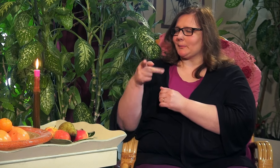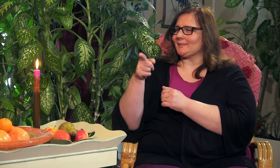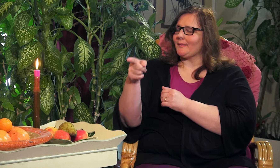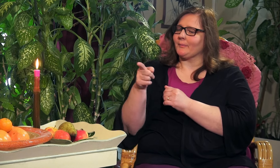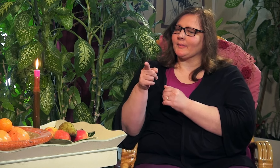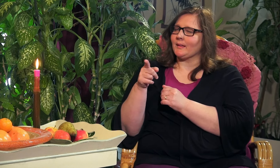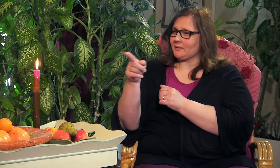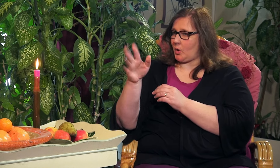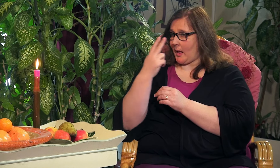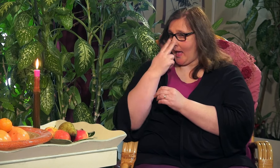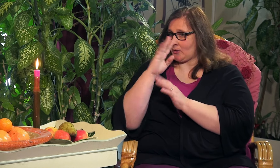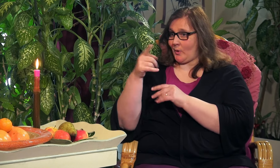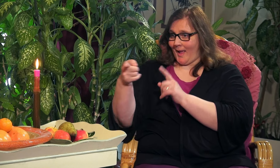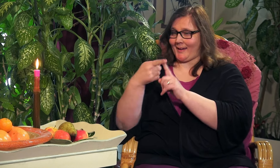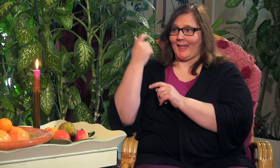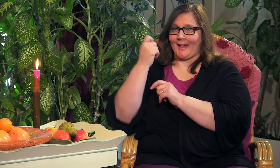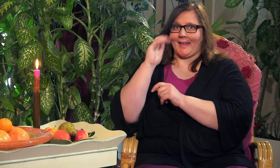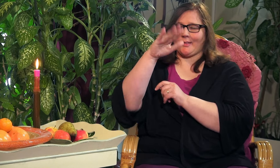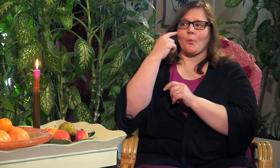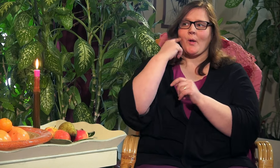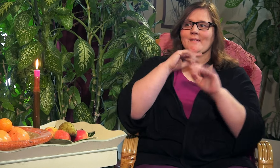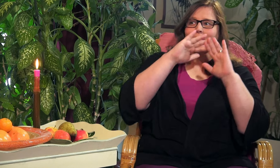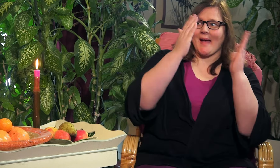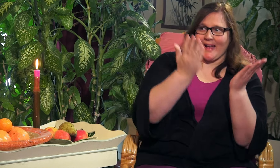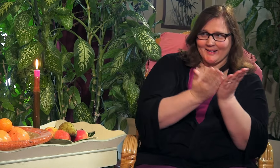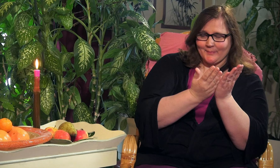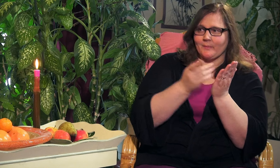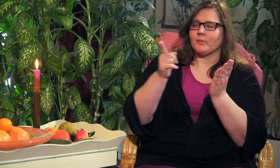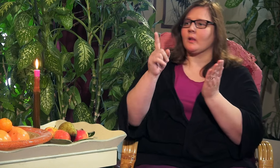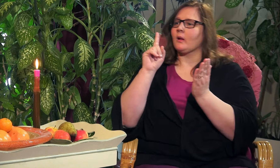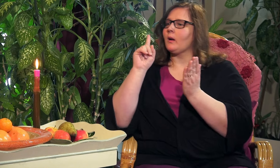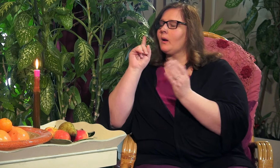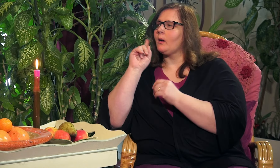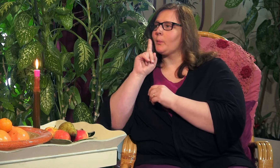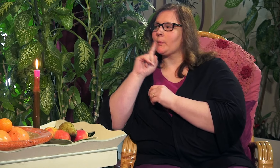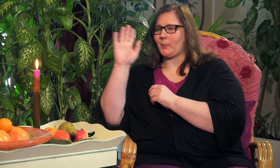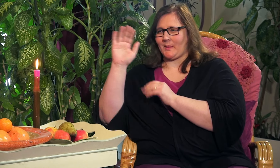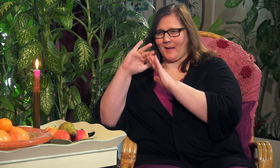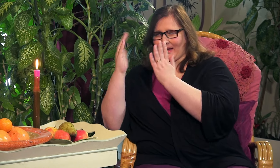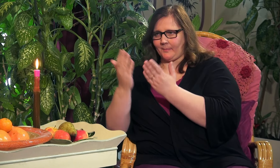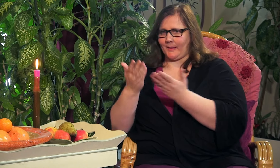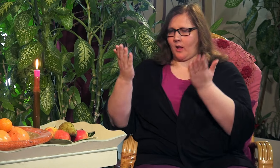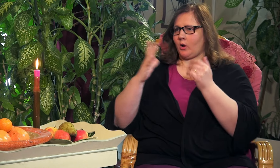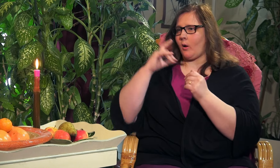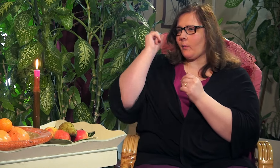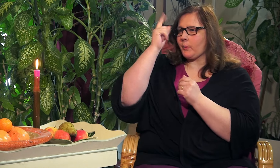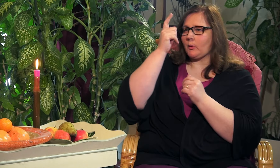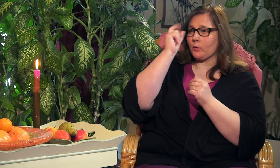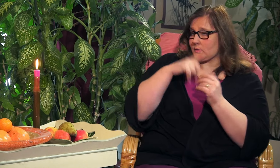Joo, palatakseni vielä muihin. Niin, eli puhuit, että eläkkeelle päästäisesi, niin pääsit niin